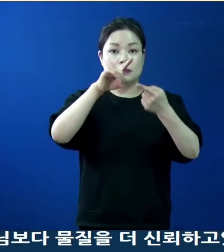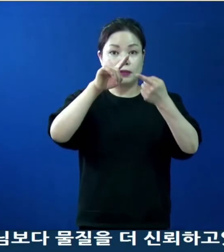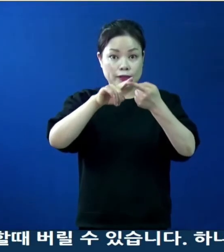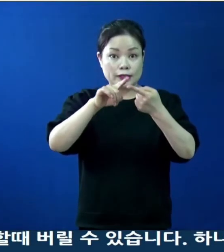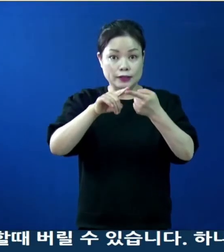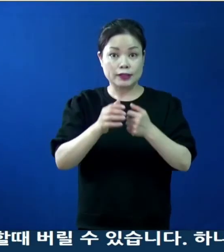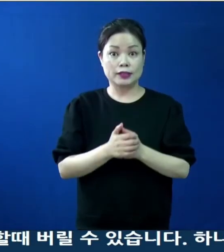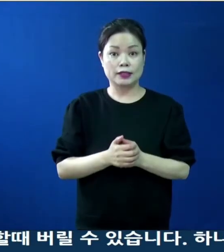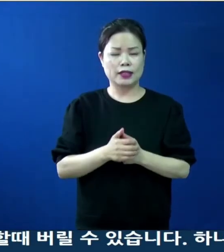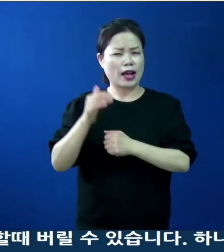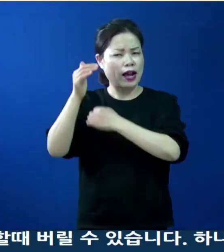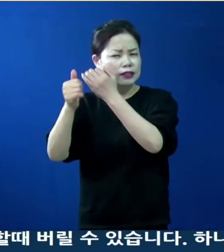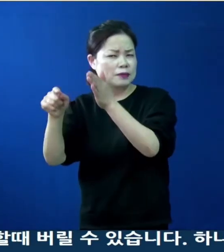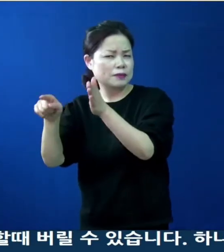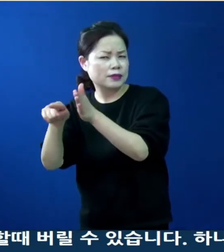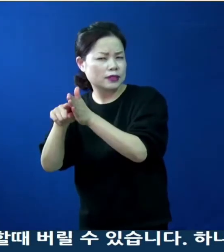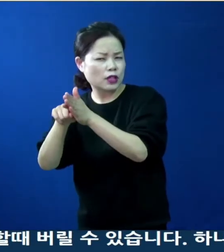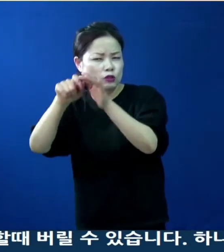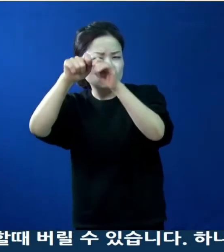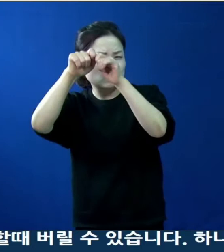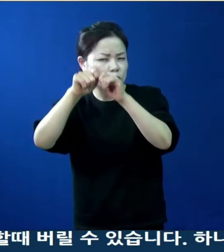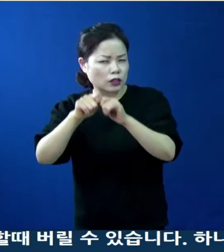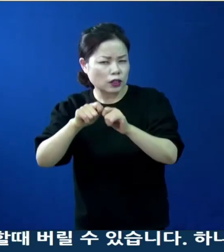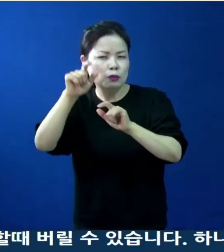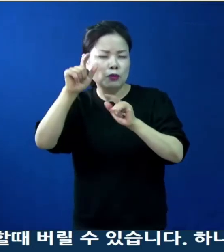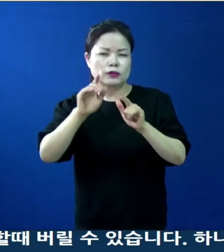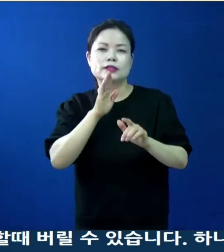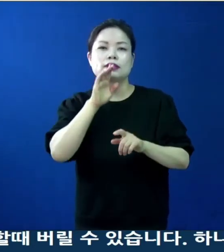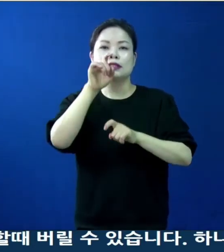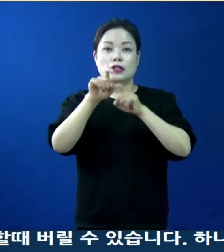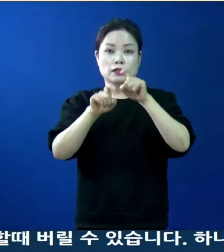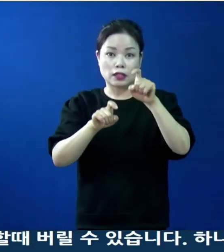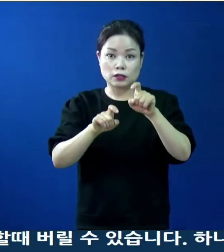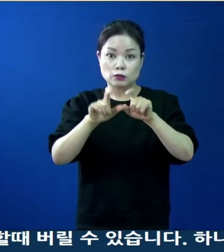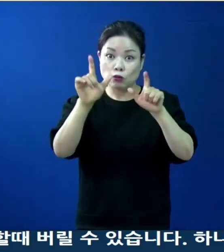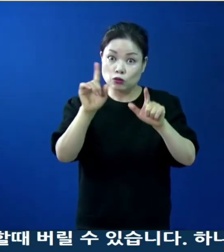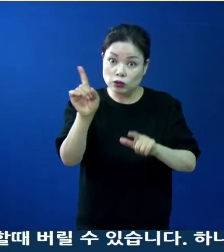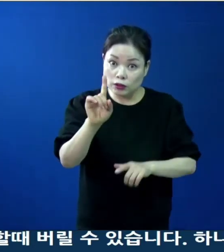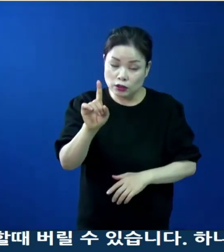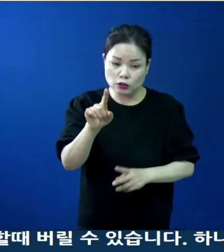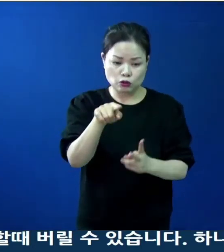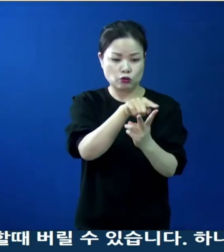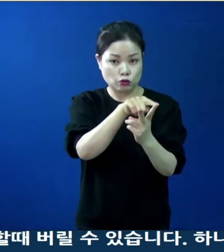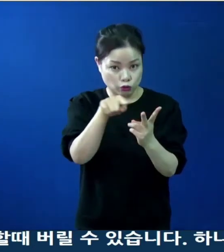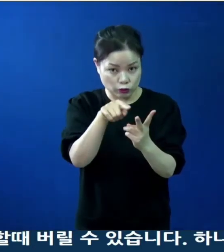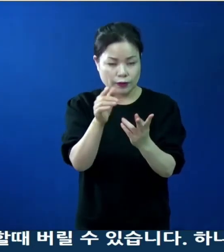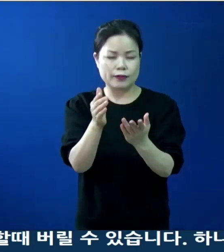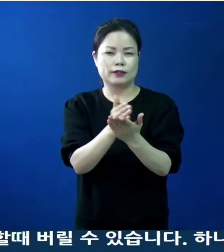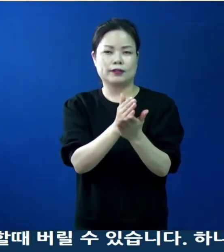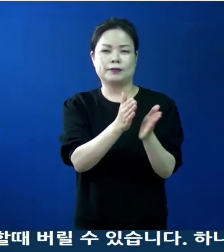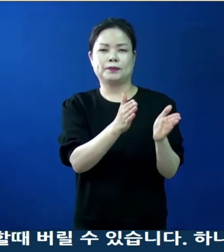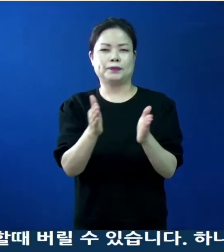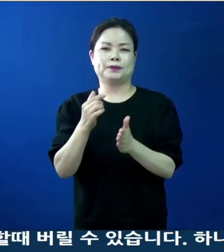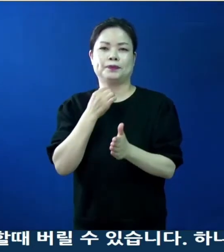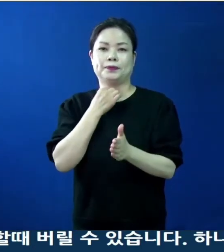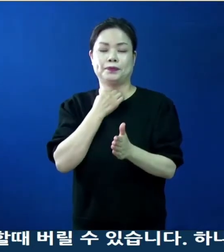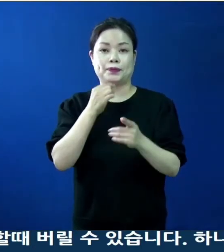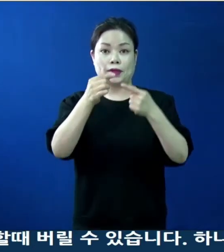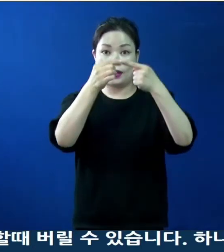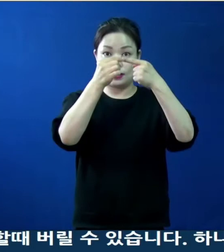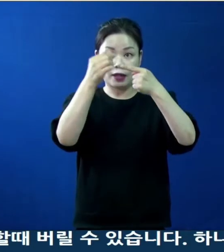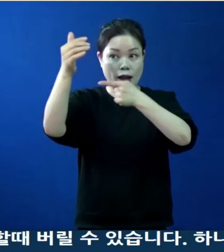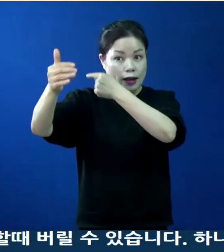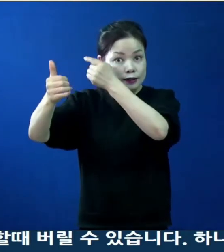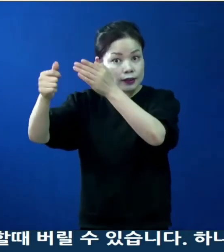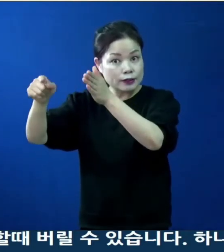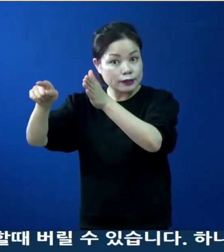관련해서 하나님 신뢰하는 구체적인 모습, 우리가 실천할 수 있는 모습이 무엇인지 두 가지만 나누고 정리하려고 합니다. 첫째는 여러분,